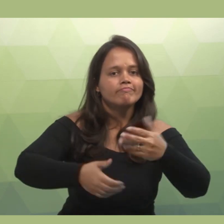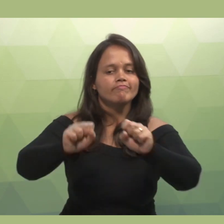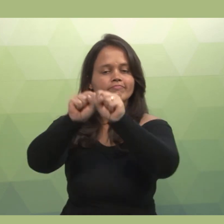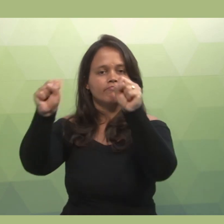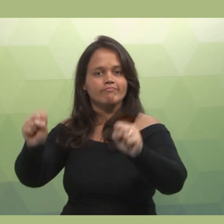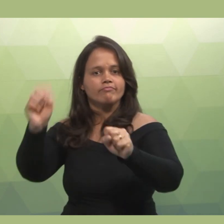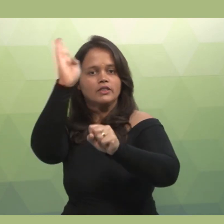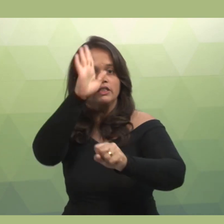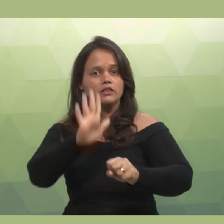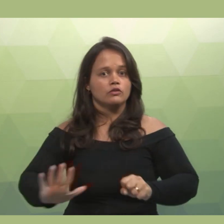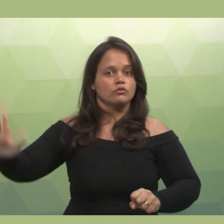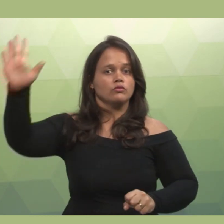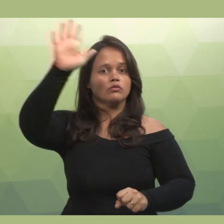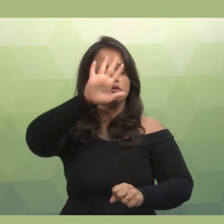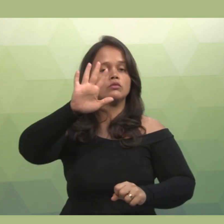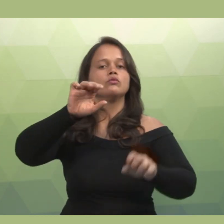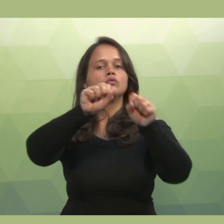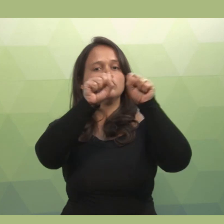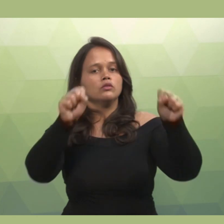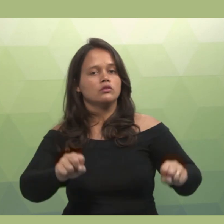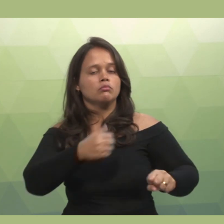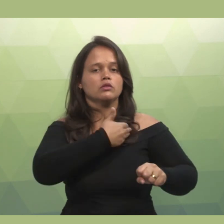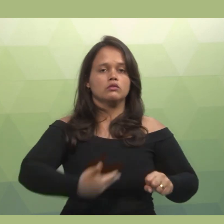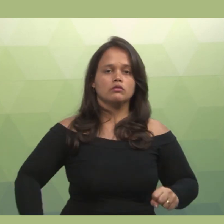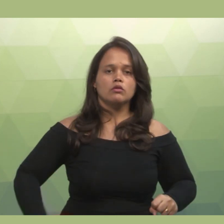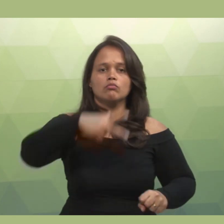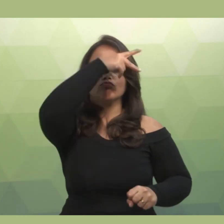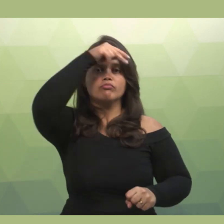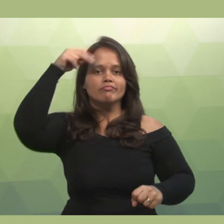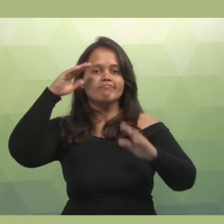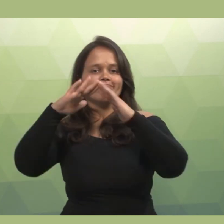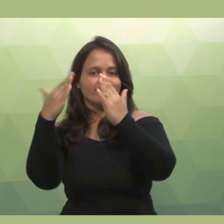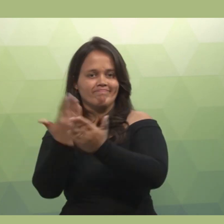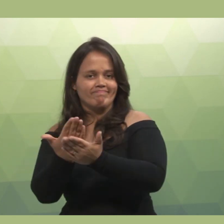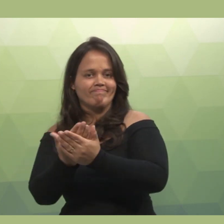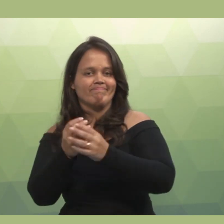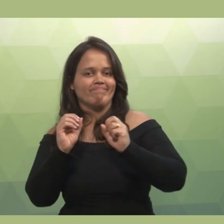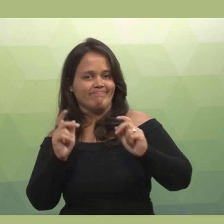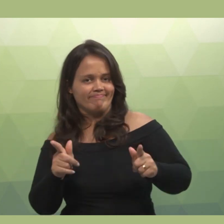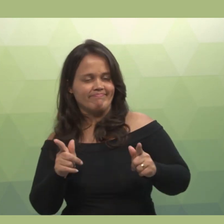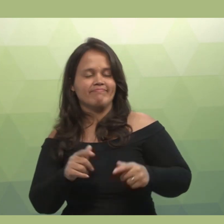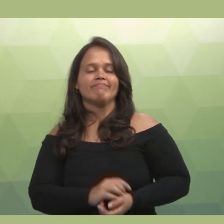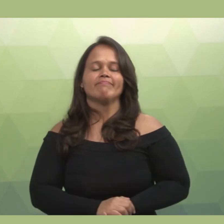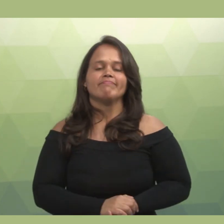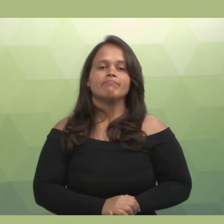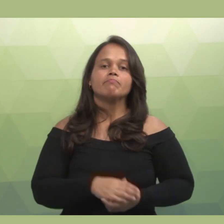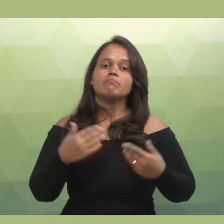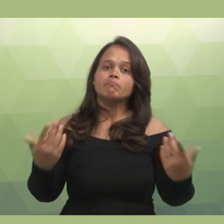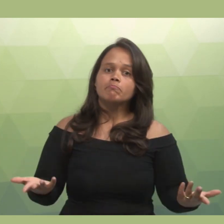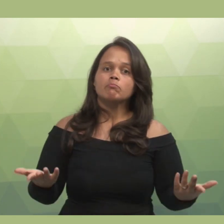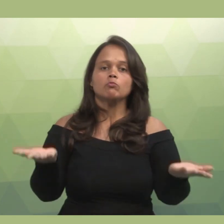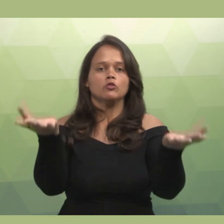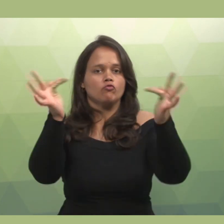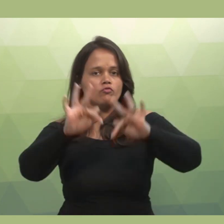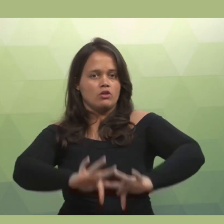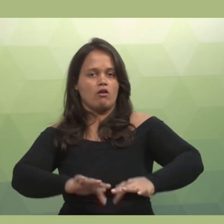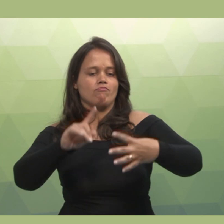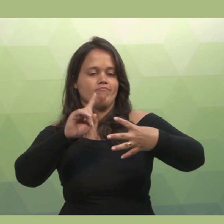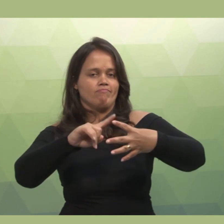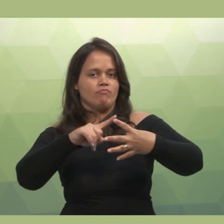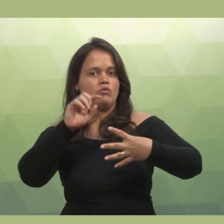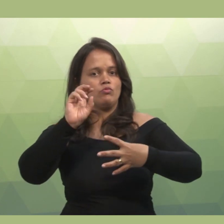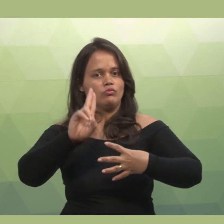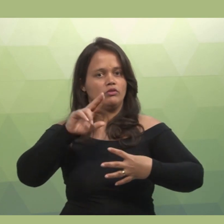sistema nacional com o sistema estadual, municipal e escolar. Ok? Para encerrar essa unidade 1,